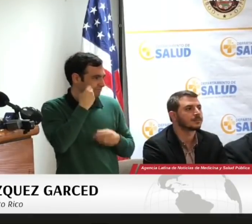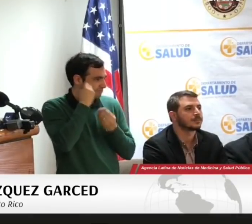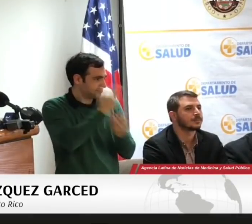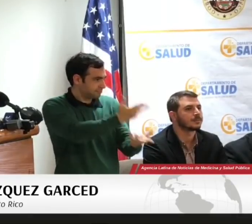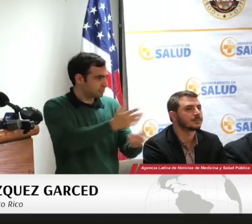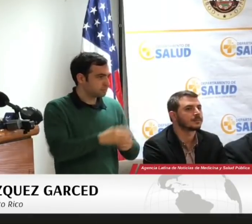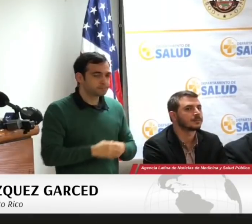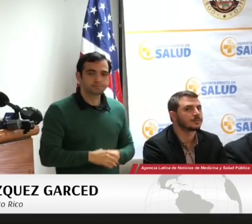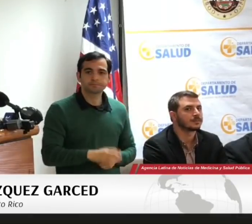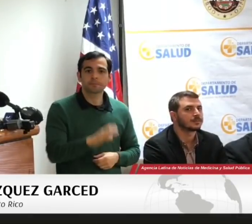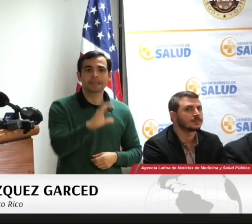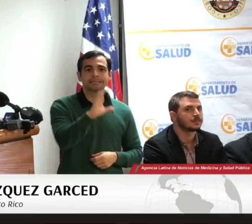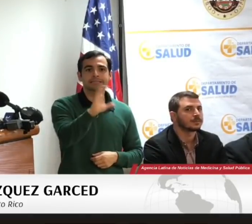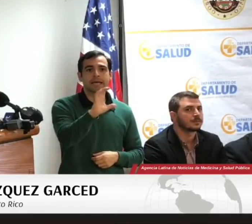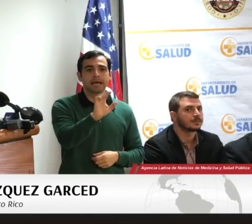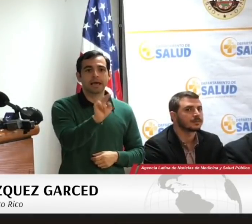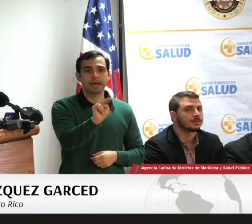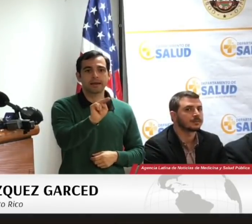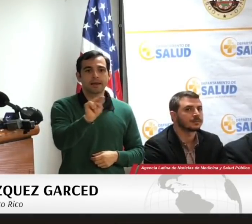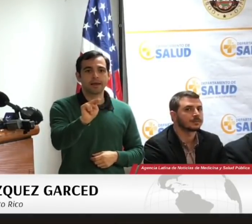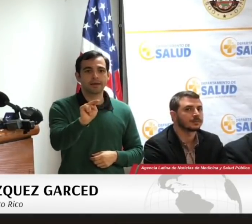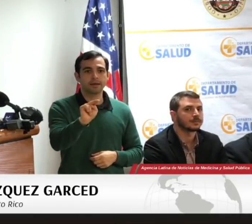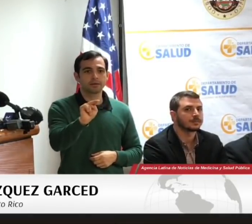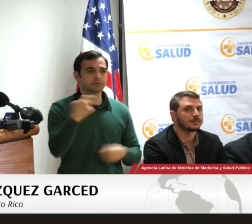en español.